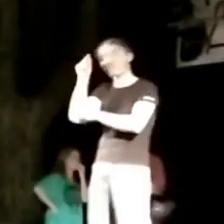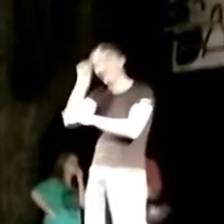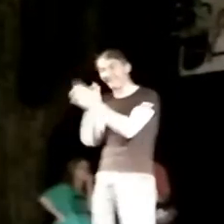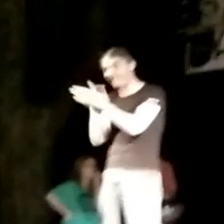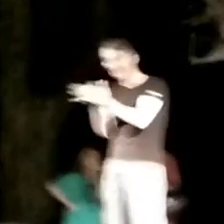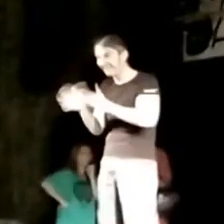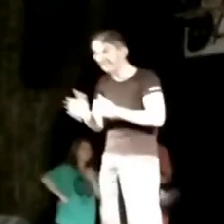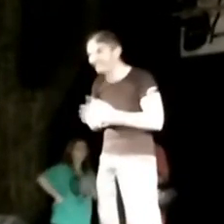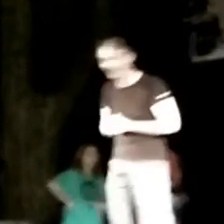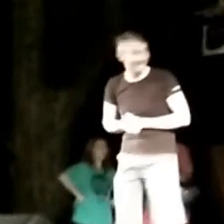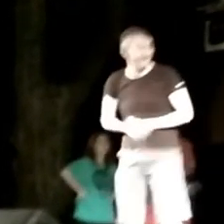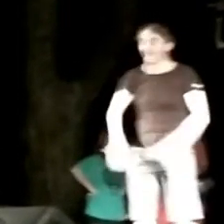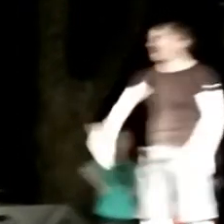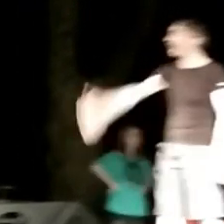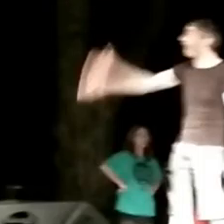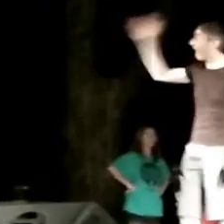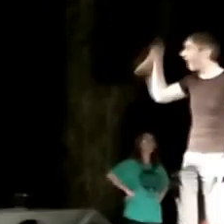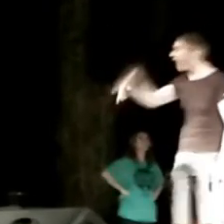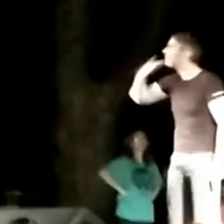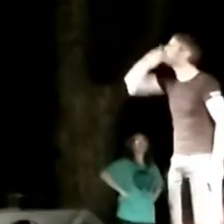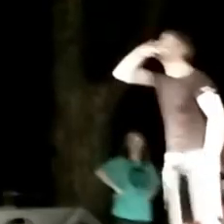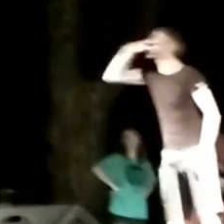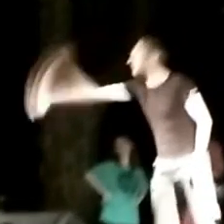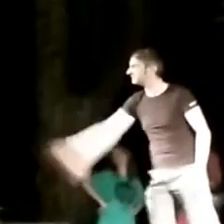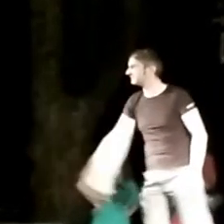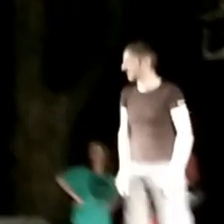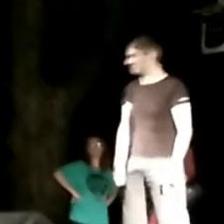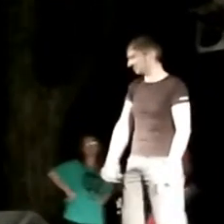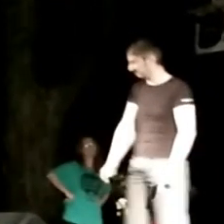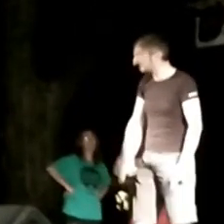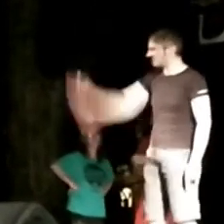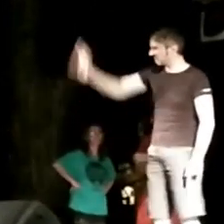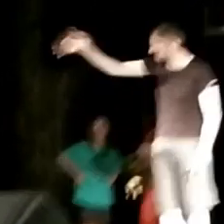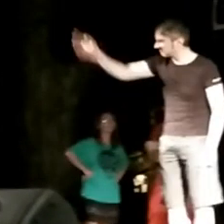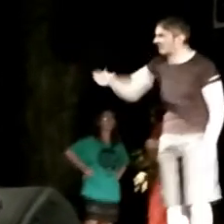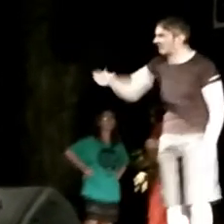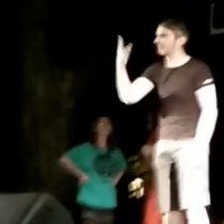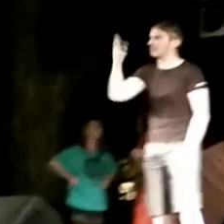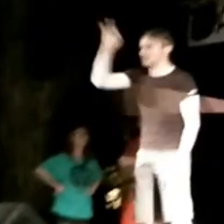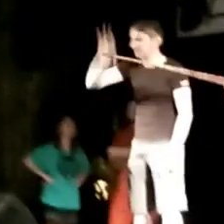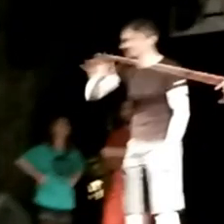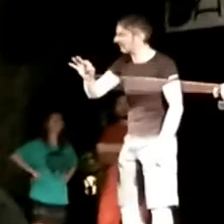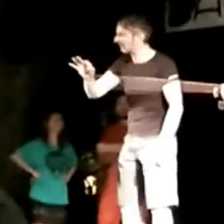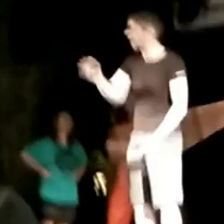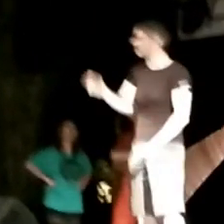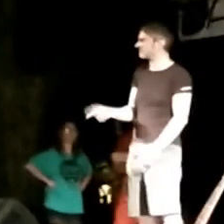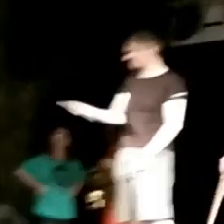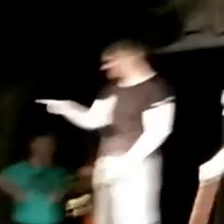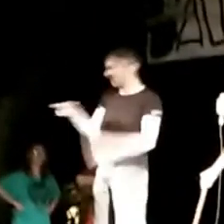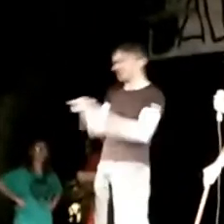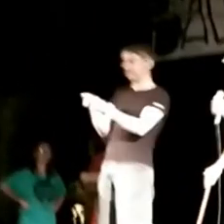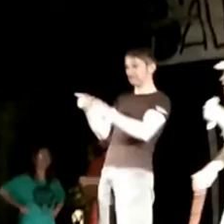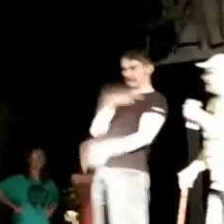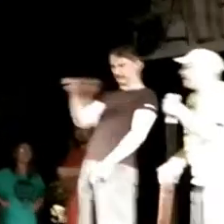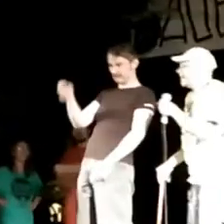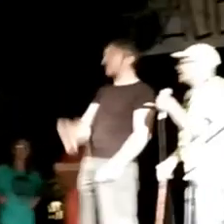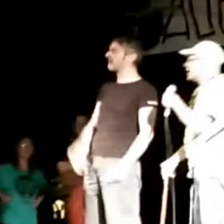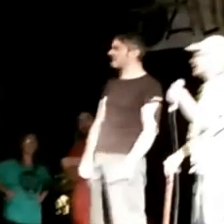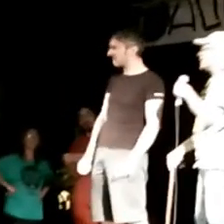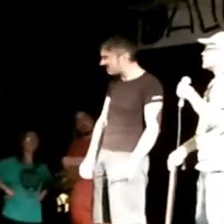Ui, ja tenia ganes de parlar amb un sinvergüenza com tu, Sí, que si el 3%, les targetes